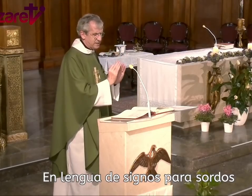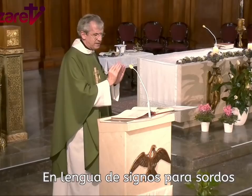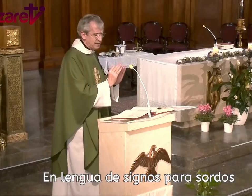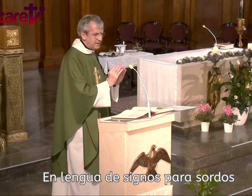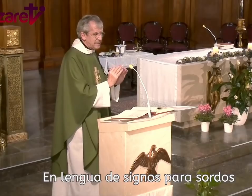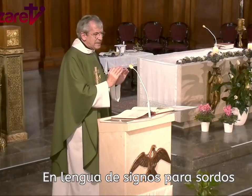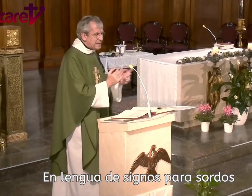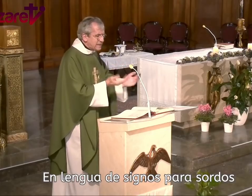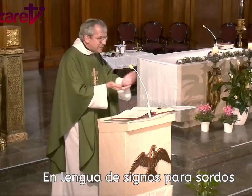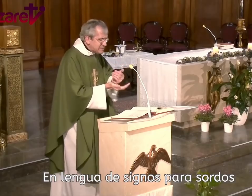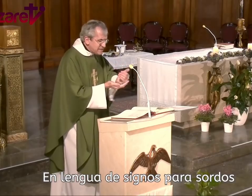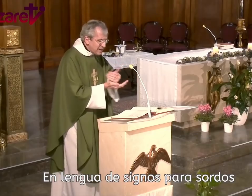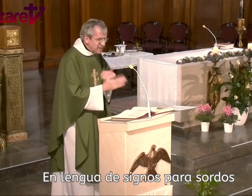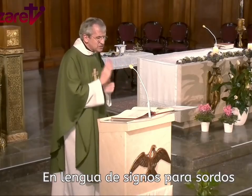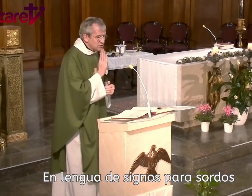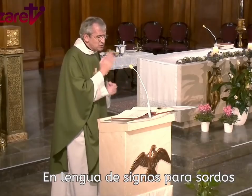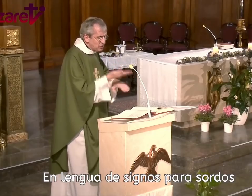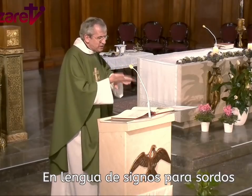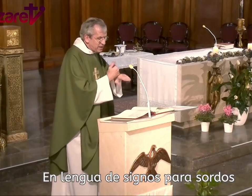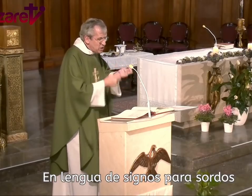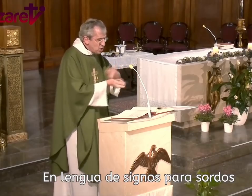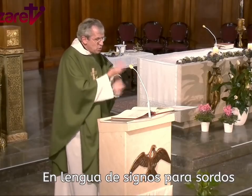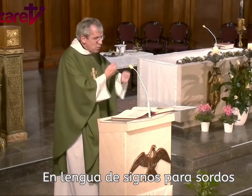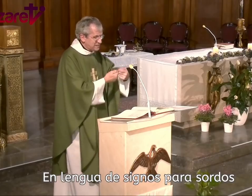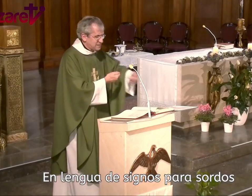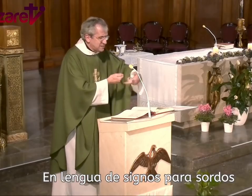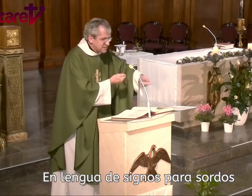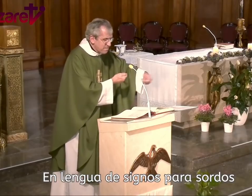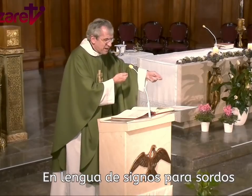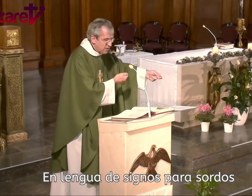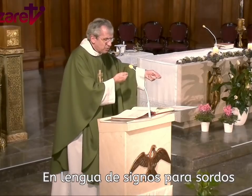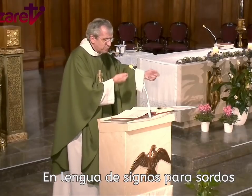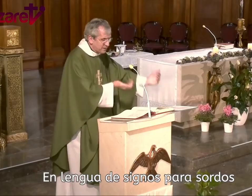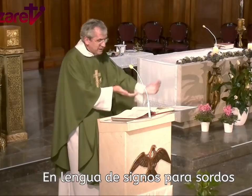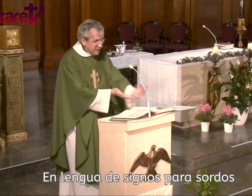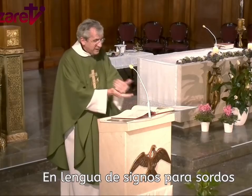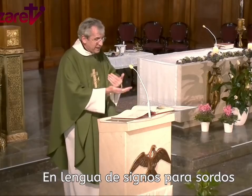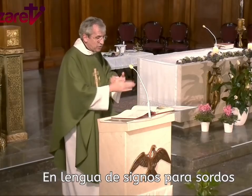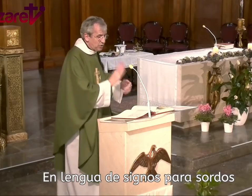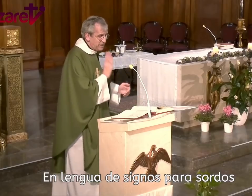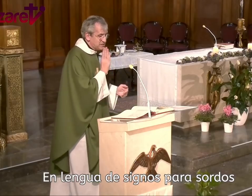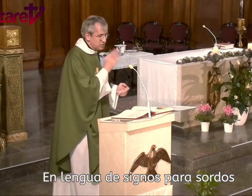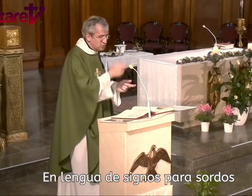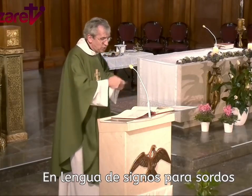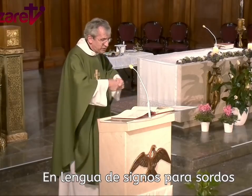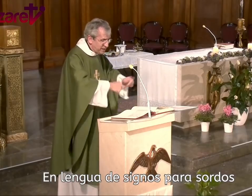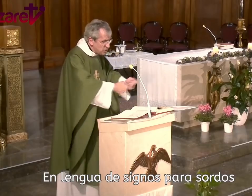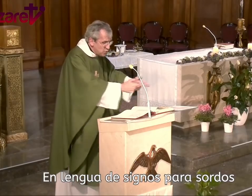Que ciegas donde no has sembrado Que recoges donde no